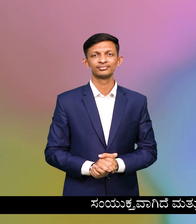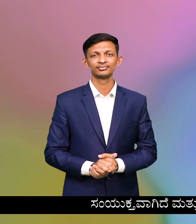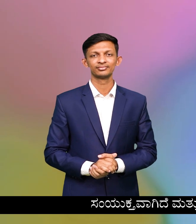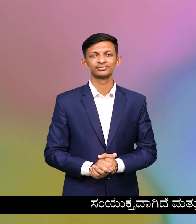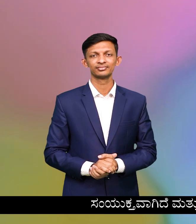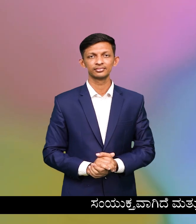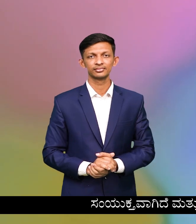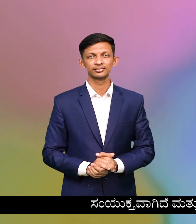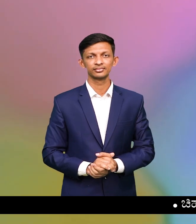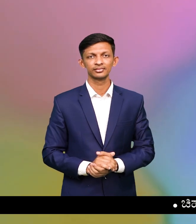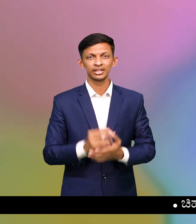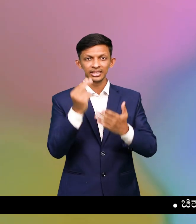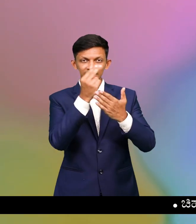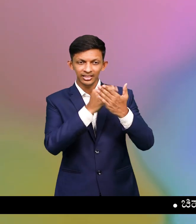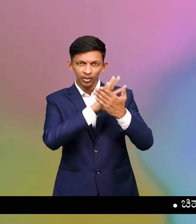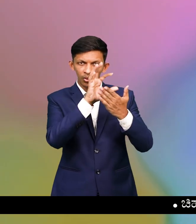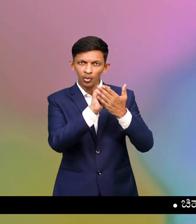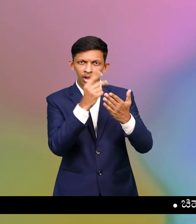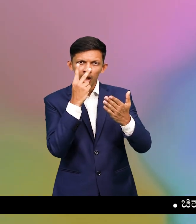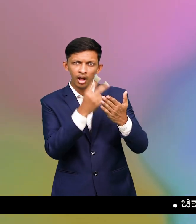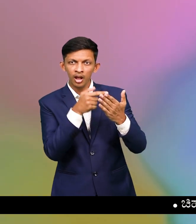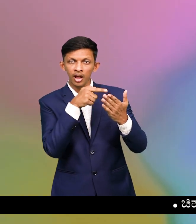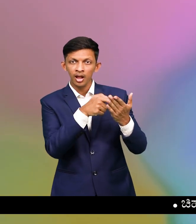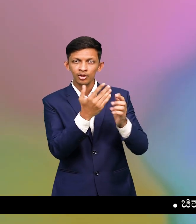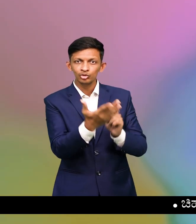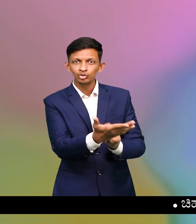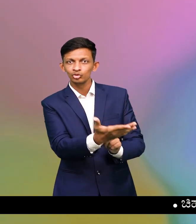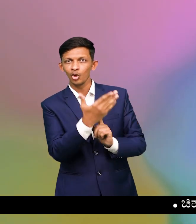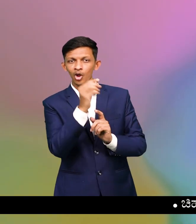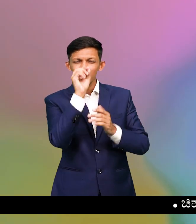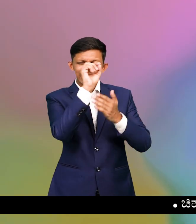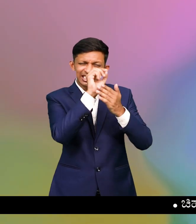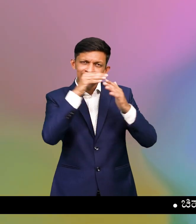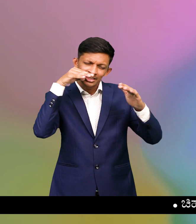ಚಿಹ್ನೆಗಳು ಪರಮಾಣುಗಳನ್ನು ಪ್ರತಿನಿಧಿಸುತ್ತವೆ.